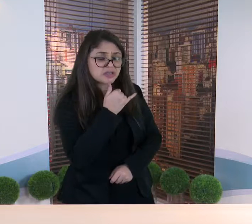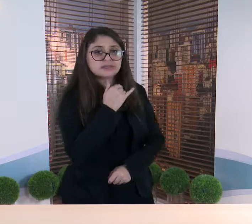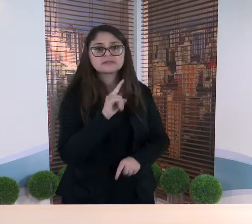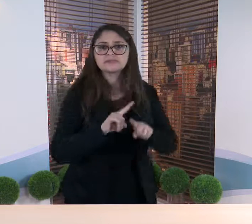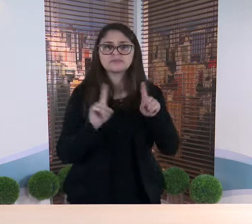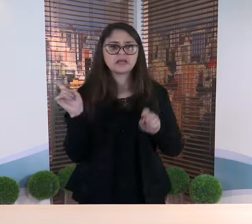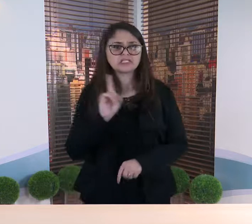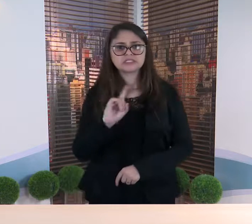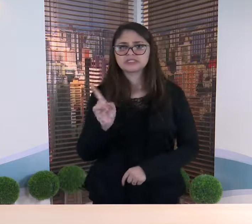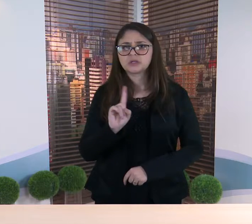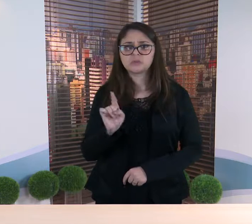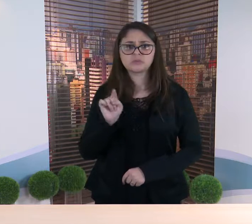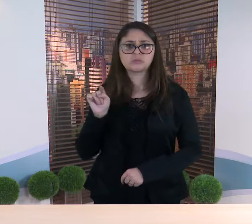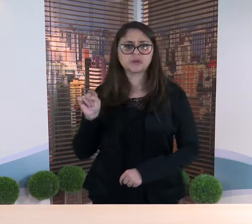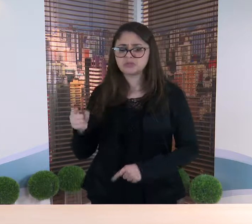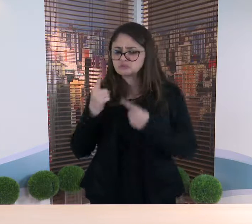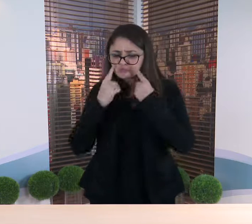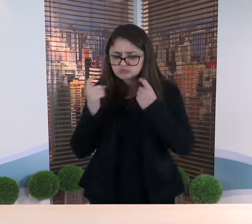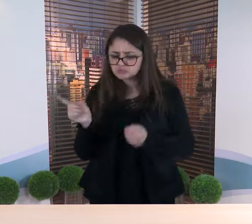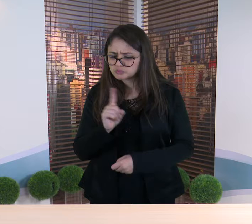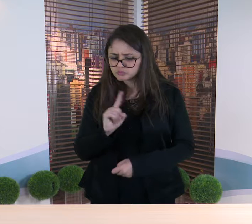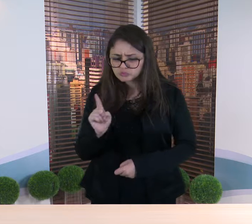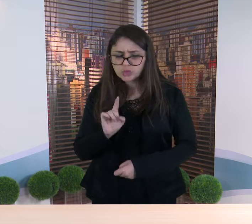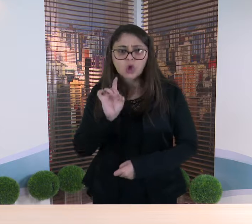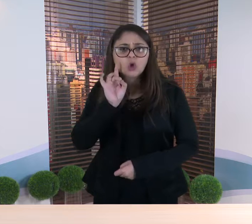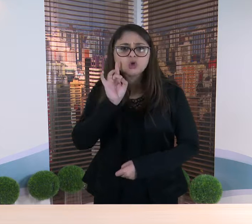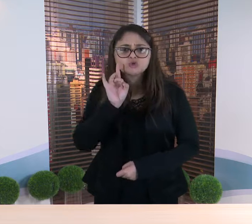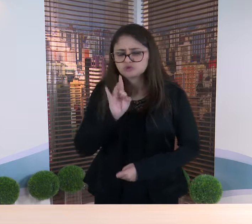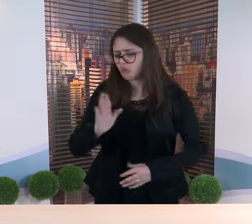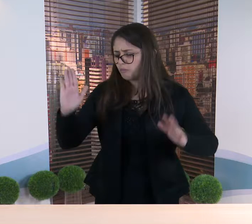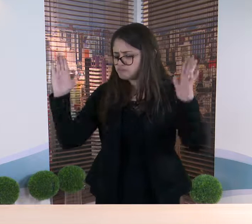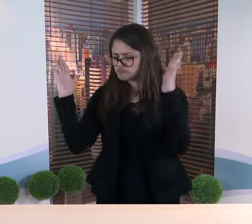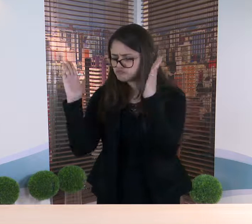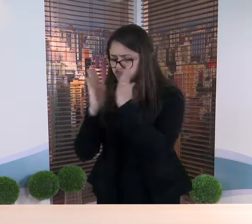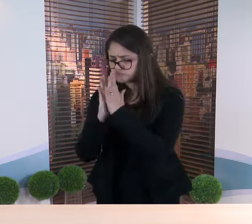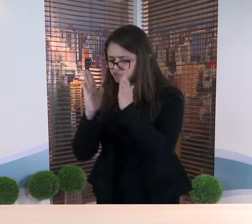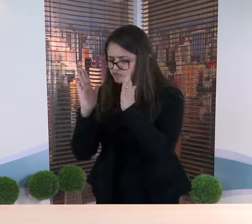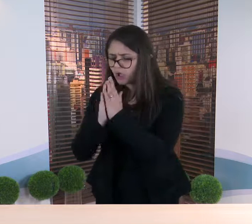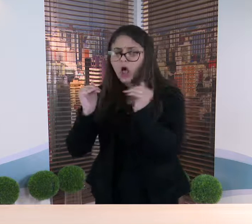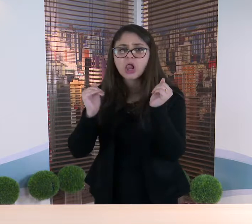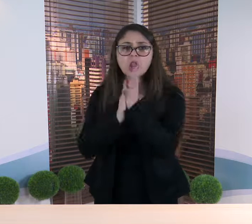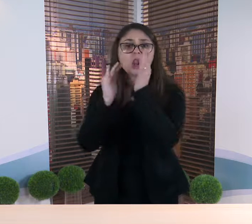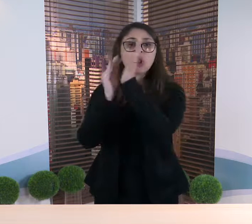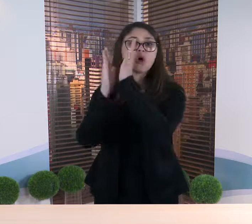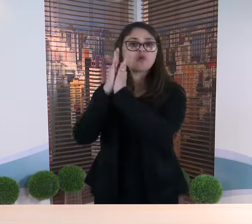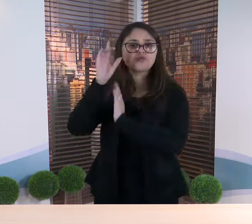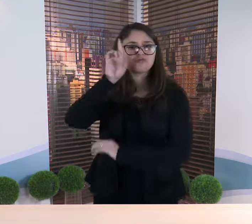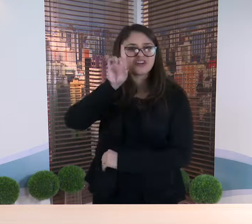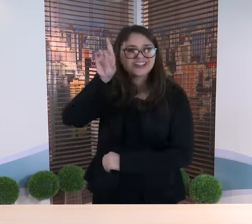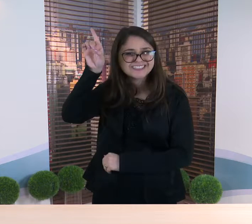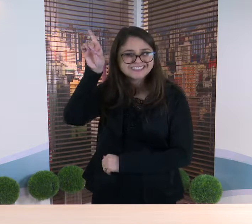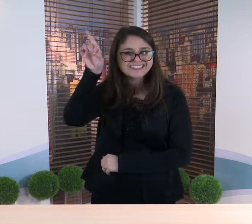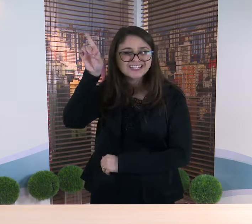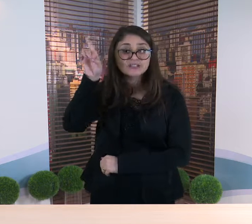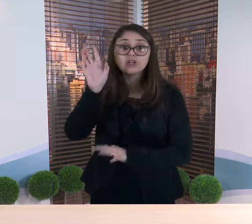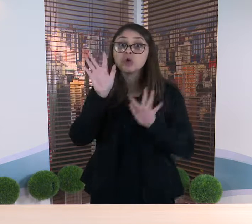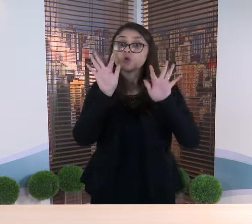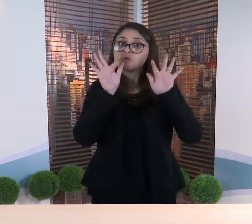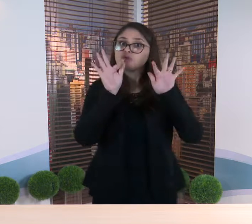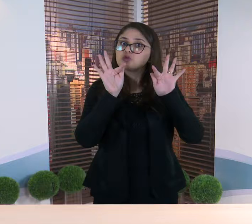Jó não se lamenta, ele pronuncia uma oração de louvor. Ao final do primeiro ato